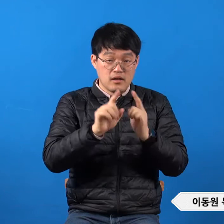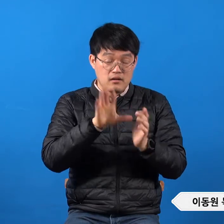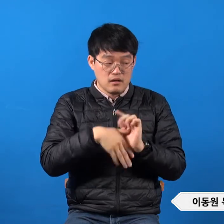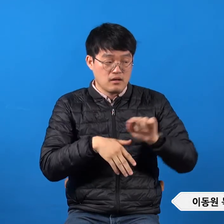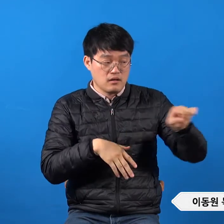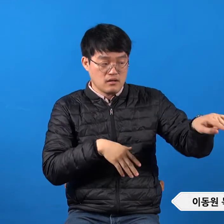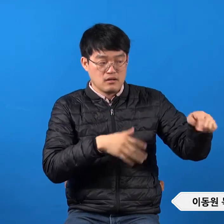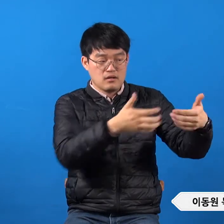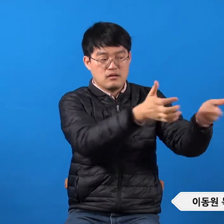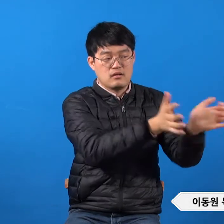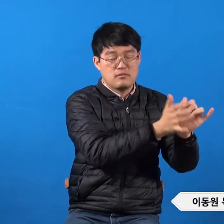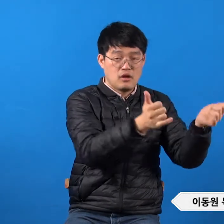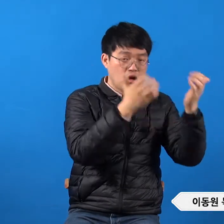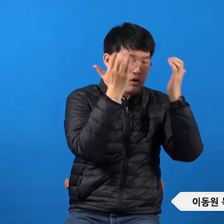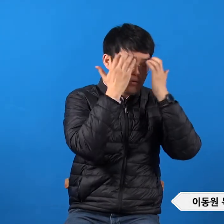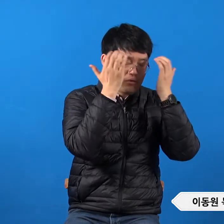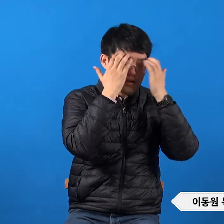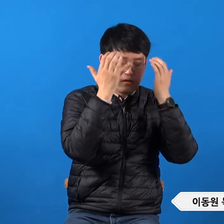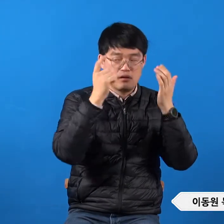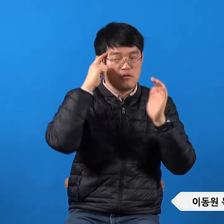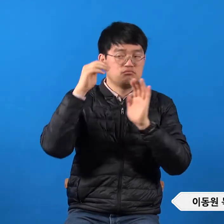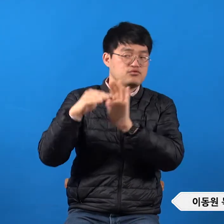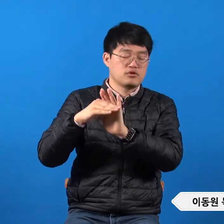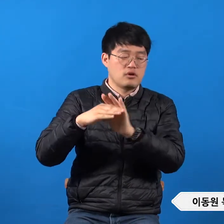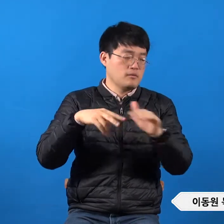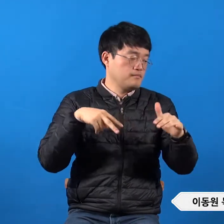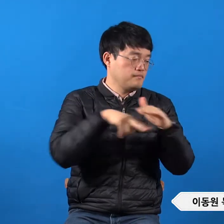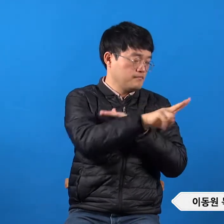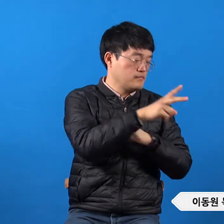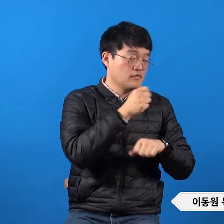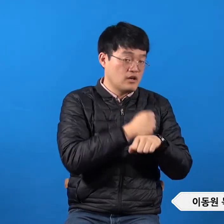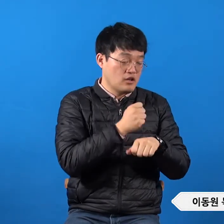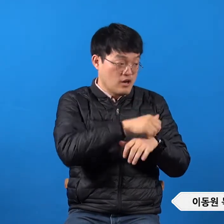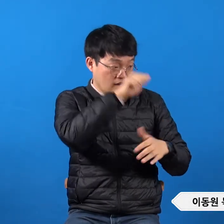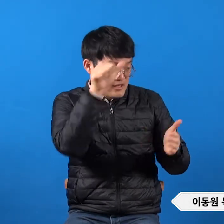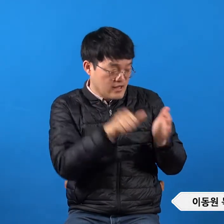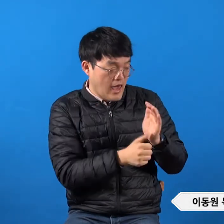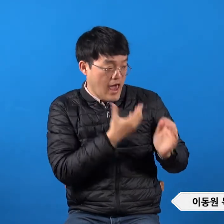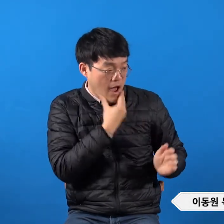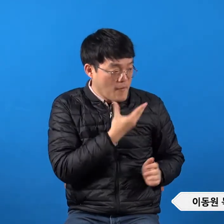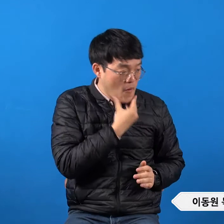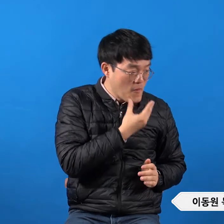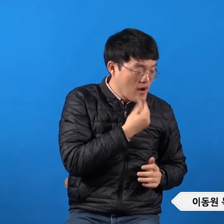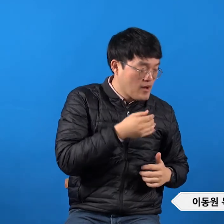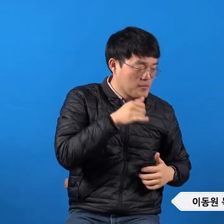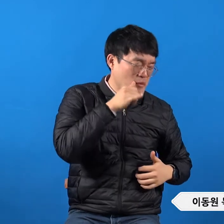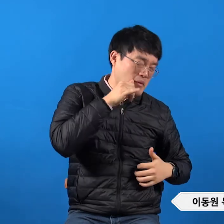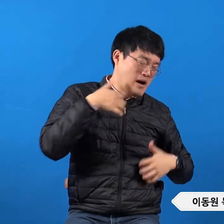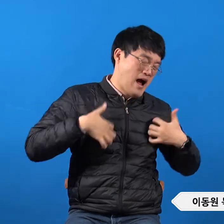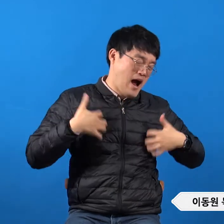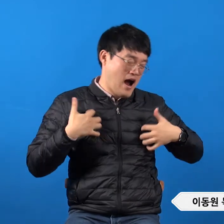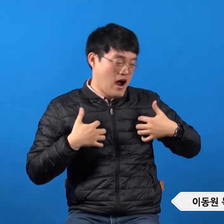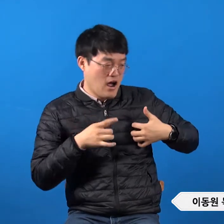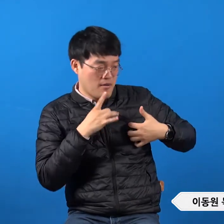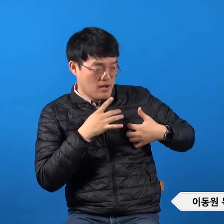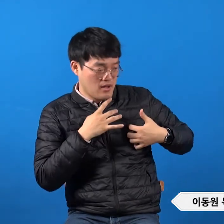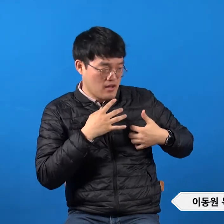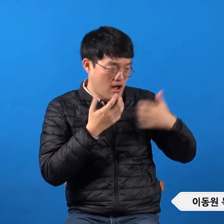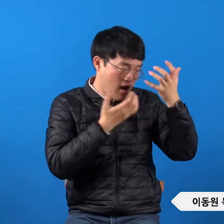그 고난을 부정하거나 회피함으로써 인생의 쾌락이나 행복을